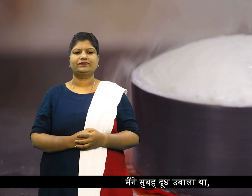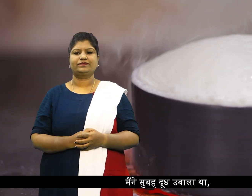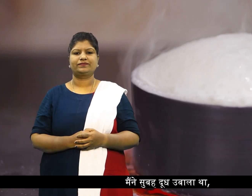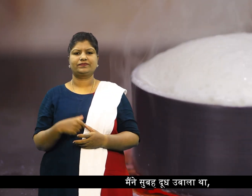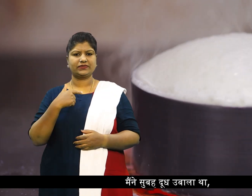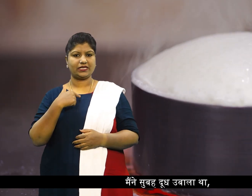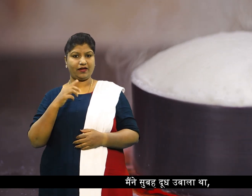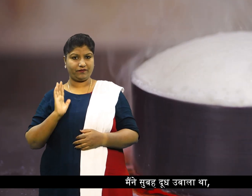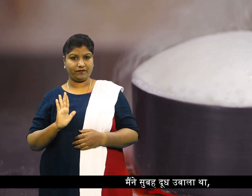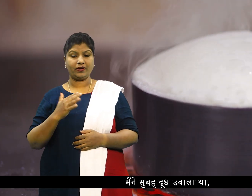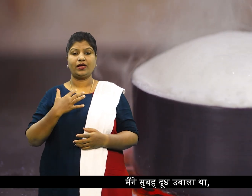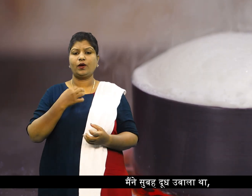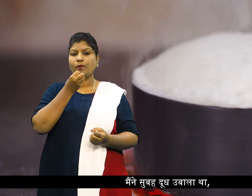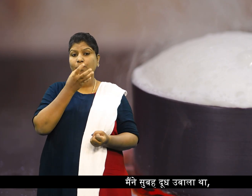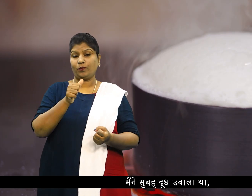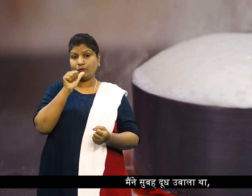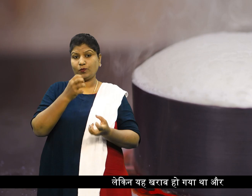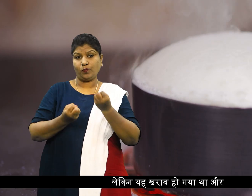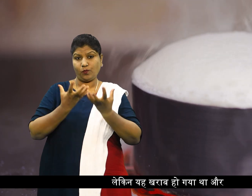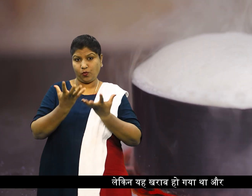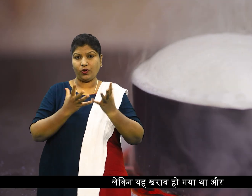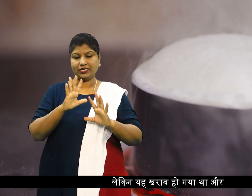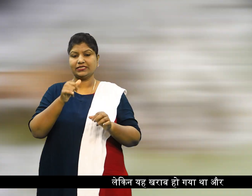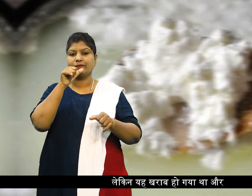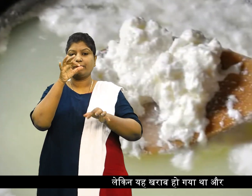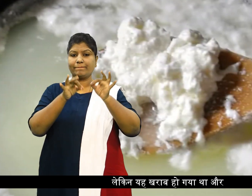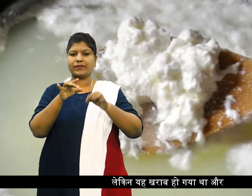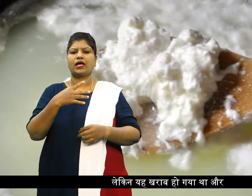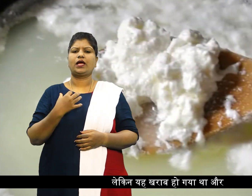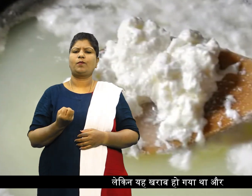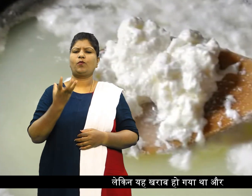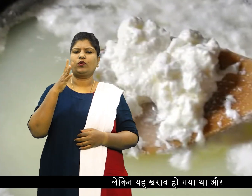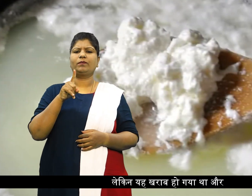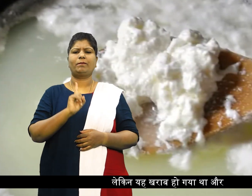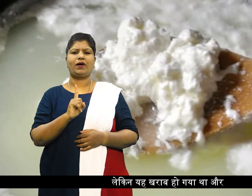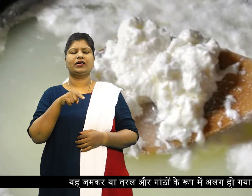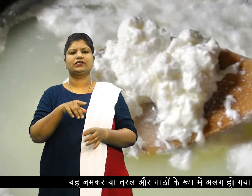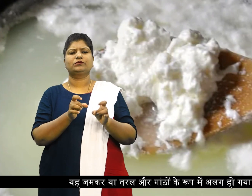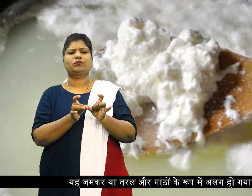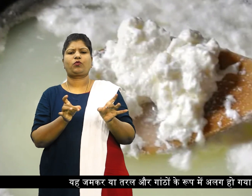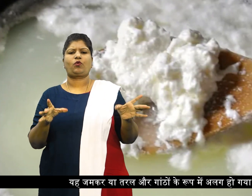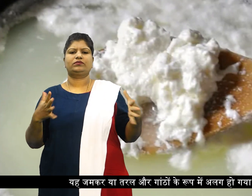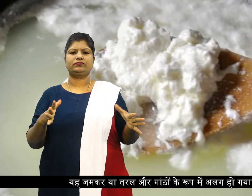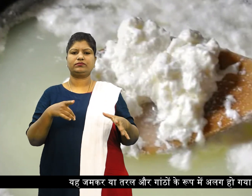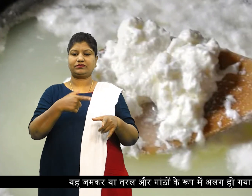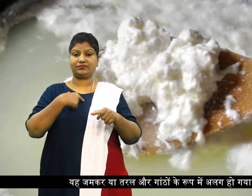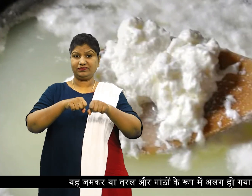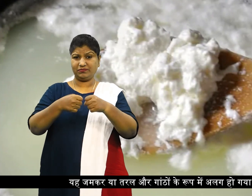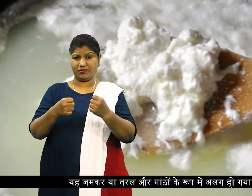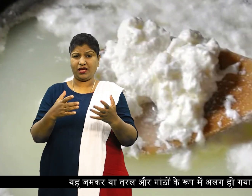मैंने सुबह दूध उबाला था, लेकिन यह खराब हो गया और यह जमकर या तरल और